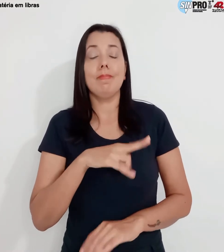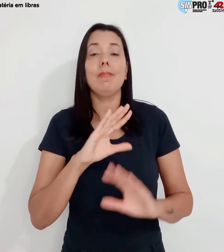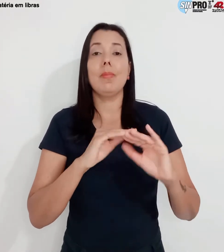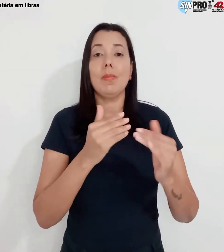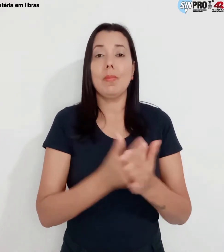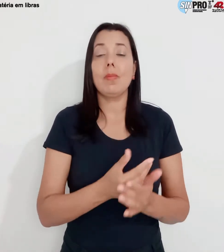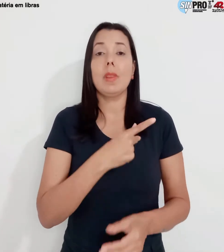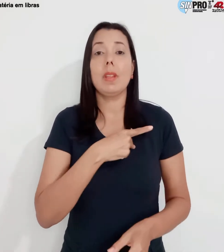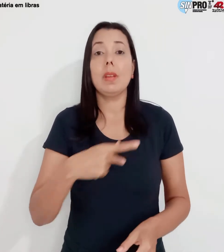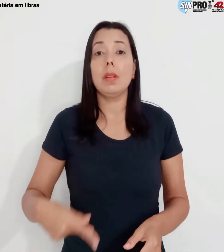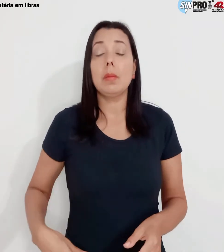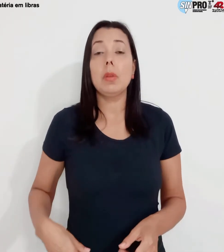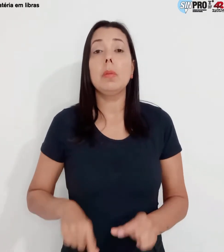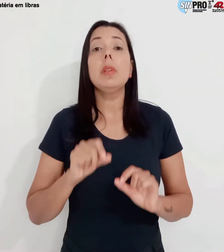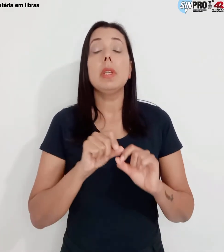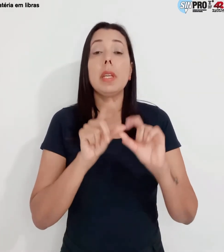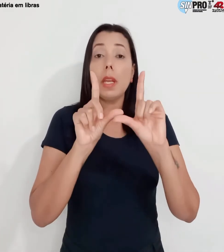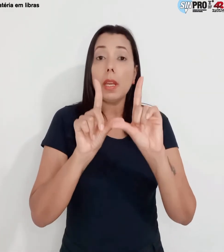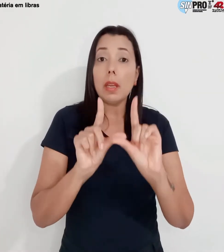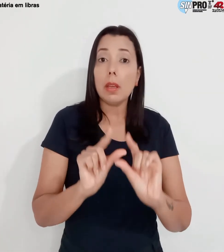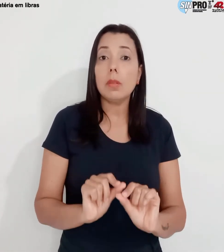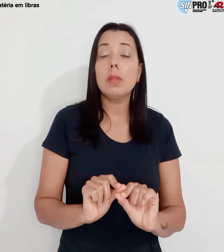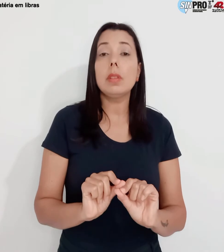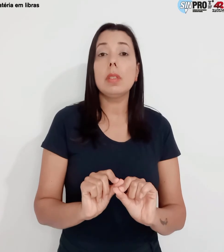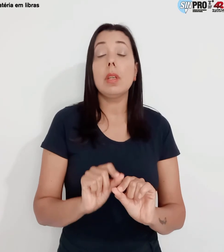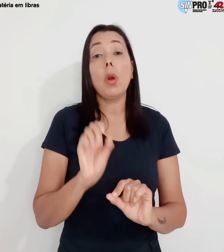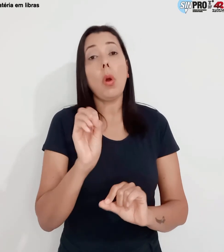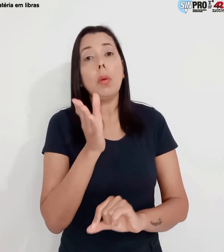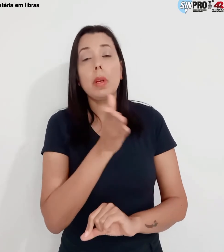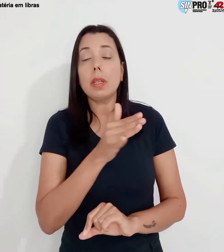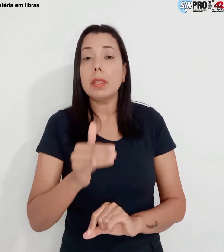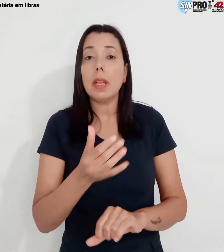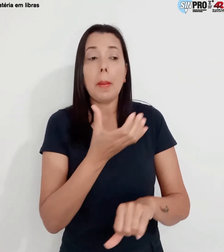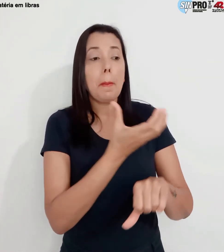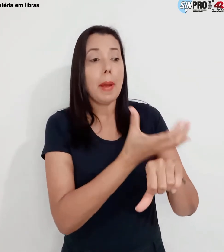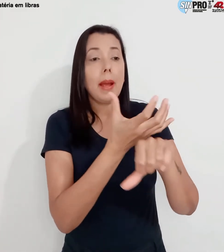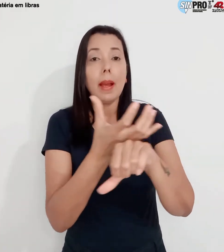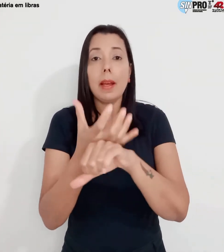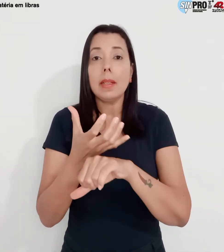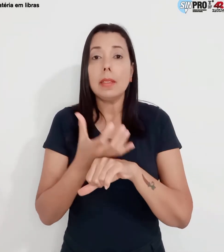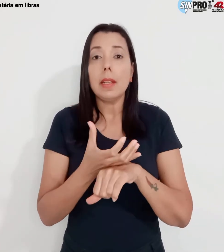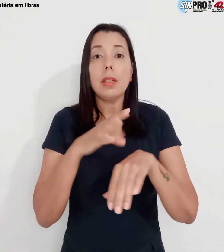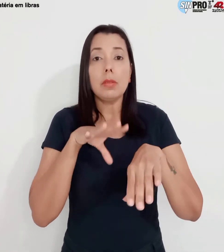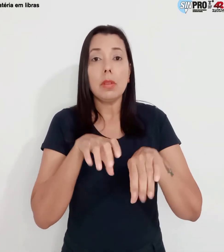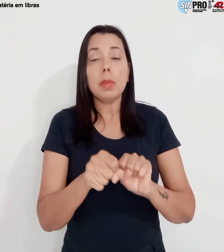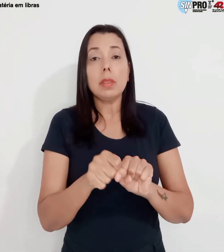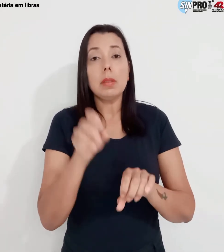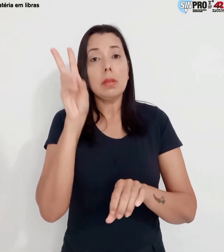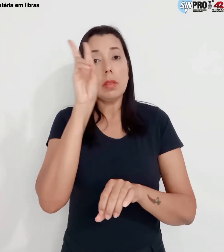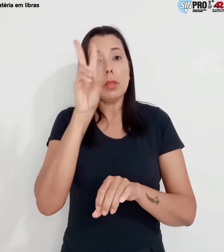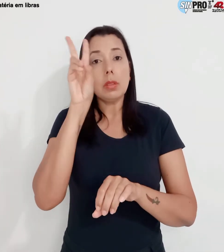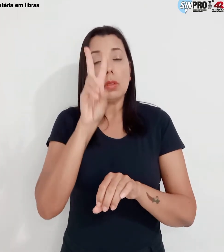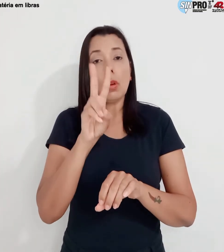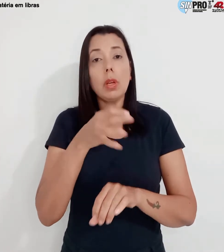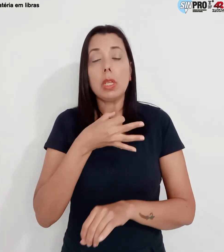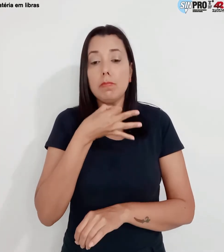as escolas públicas e reduzir ou eliminar matérias de formação histórica e